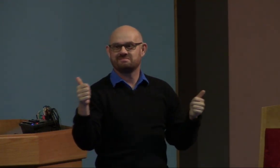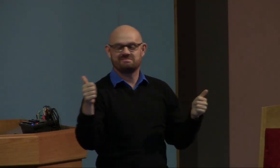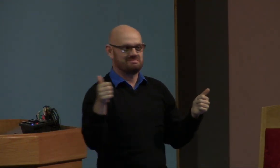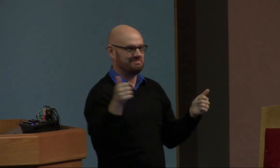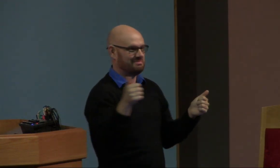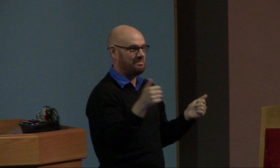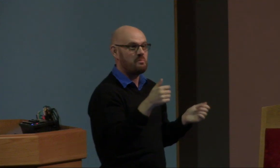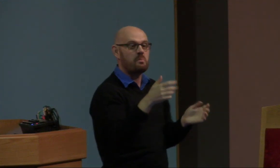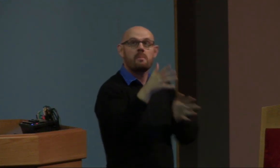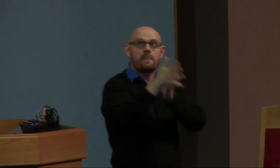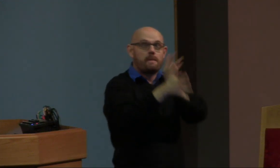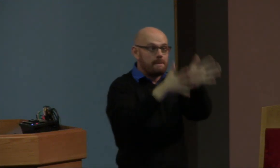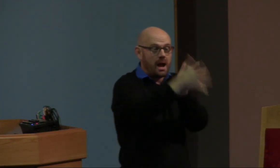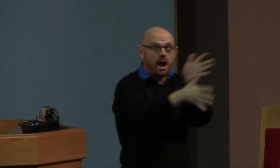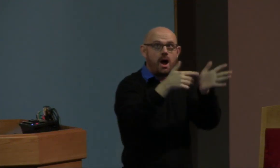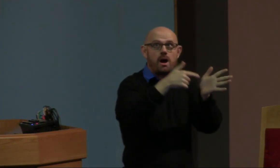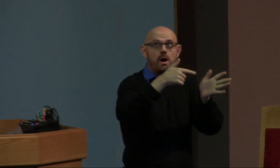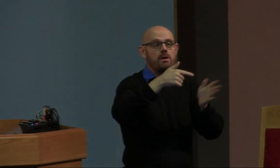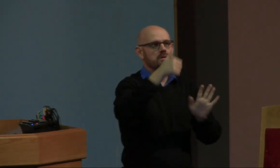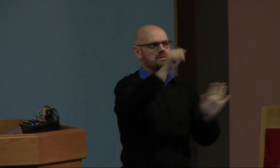ons liedjies en in gebaretaal.